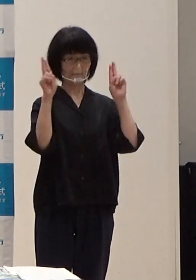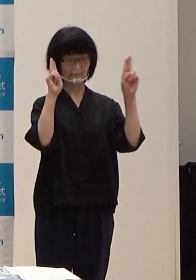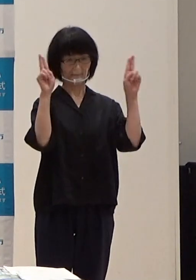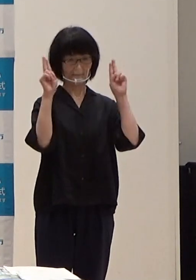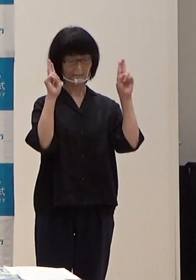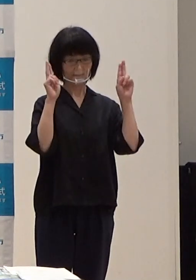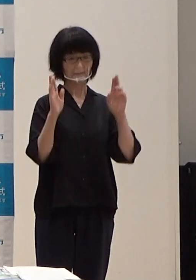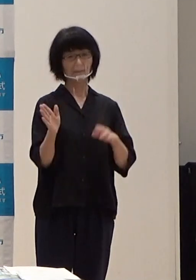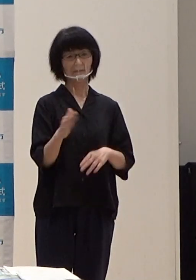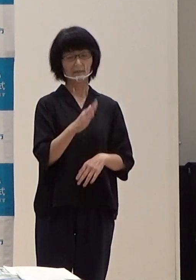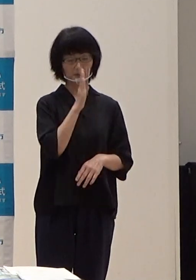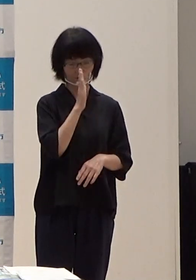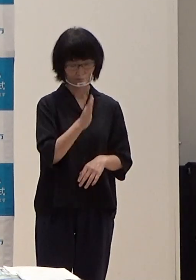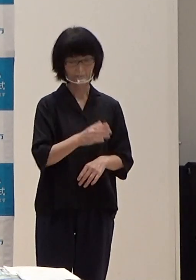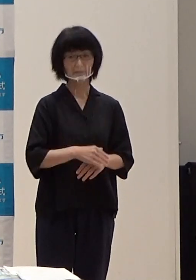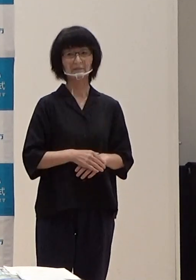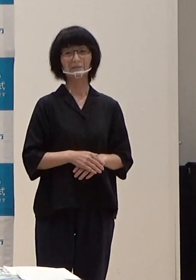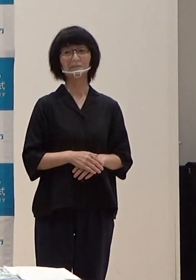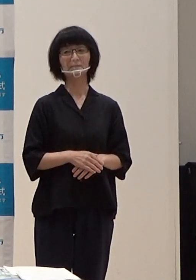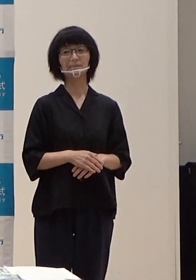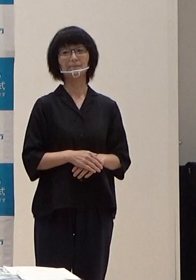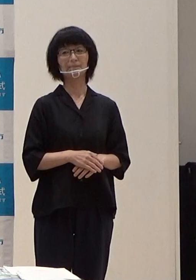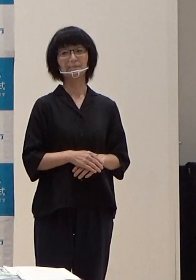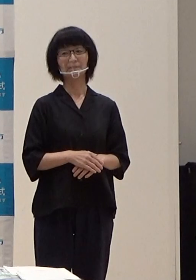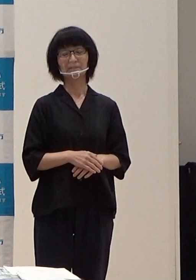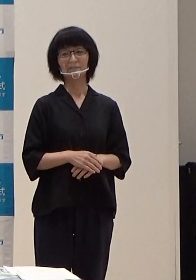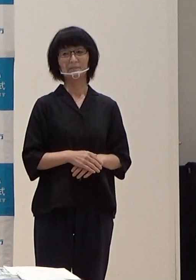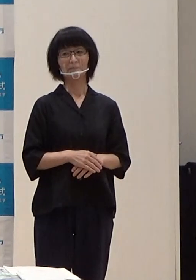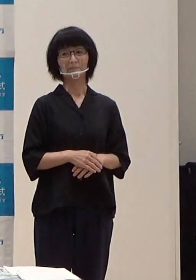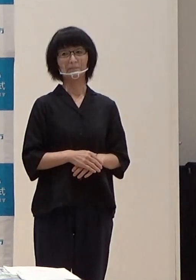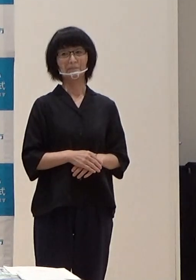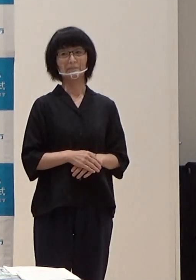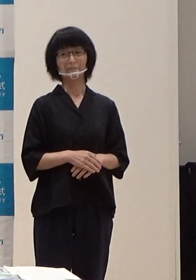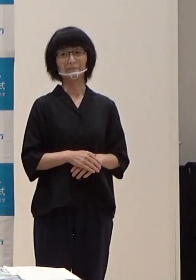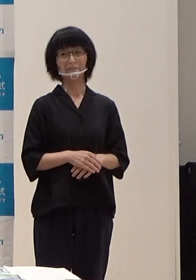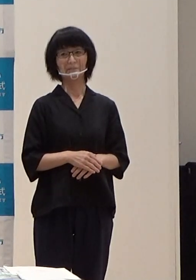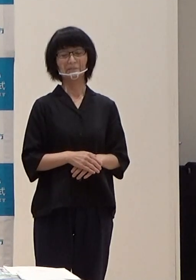ます。それでは朝日新聞様お願いいたします。